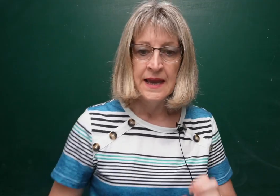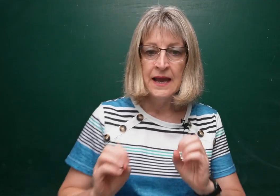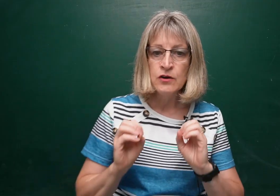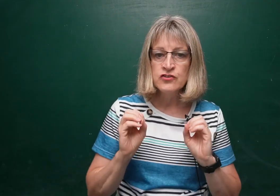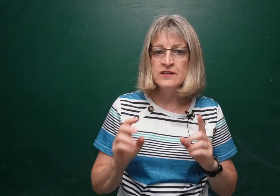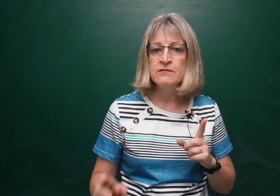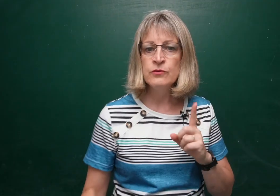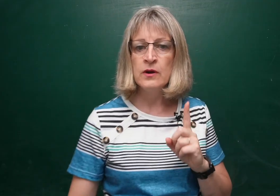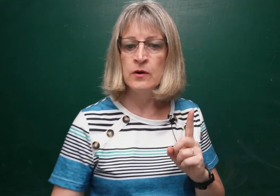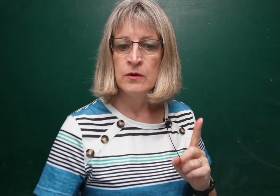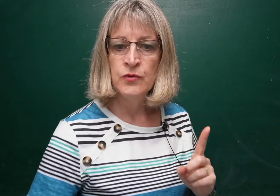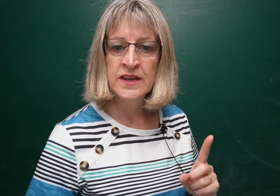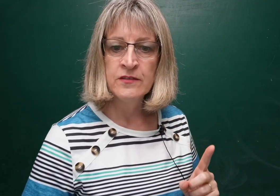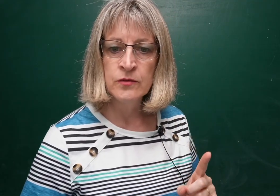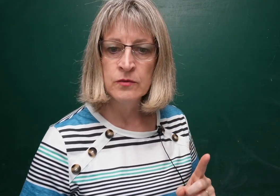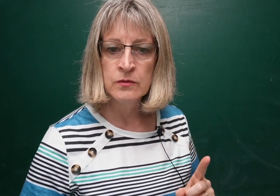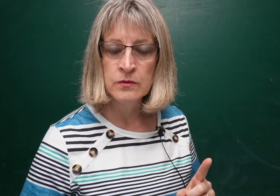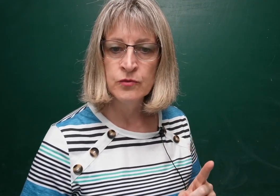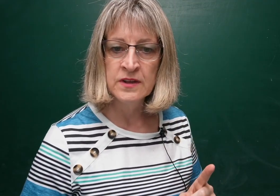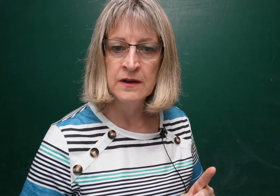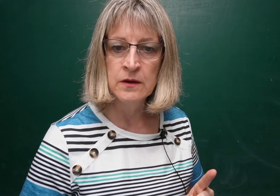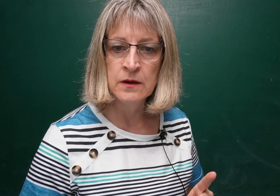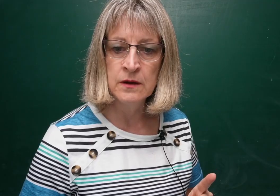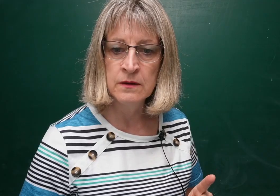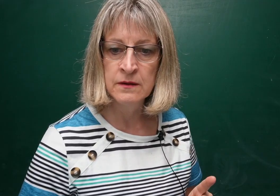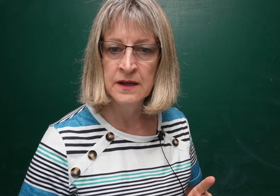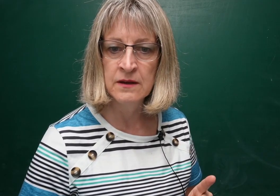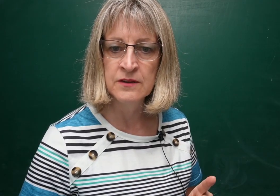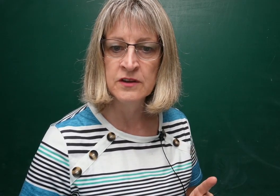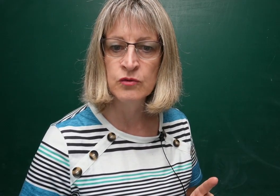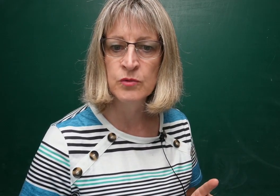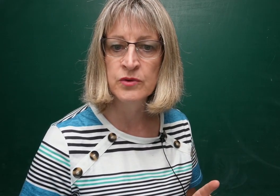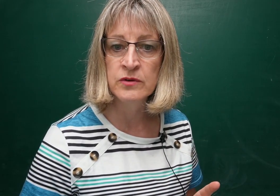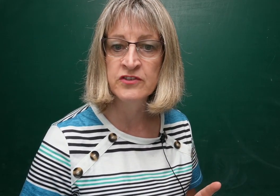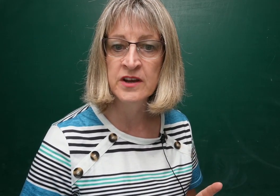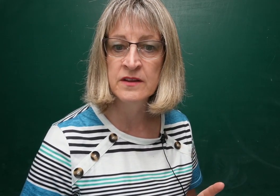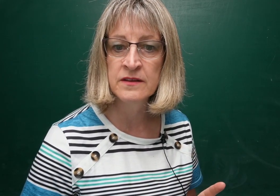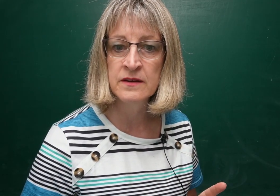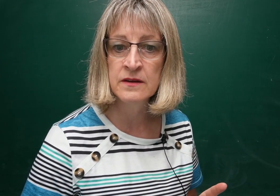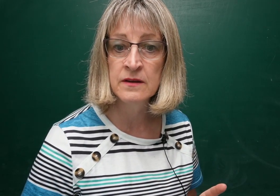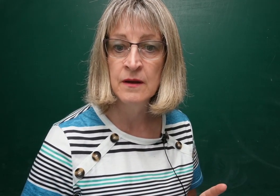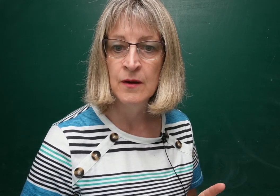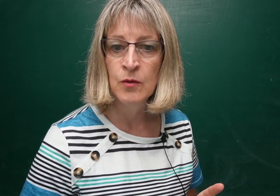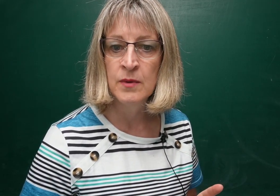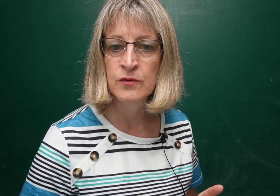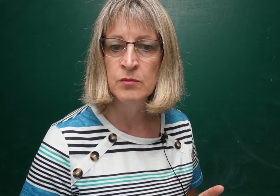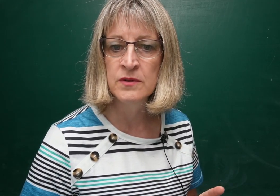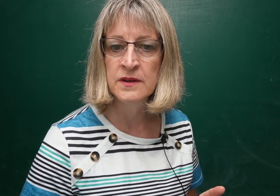Alors, j'ai vu une question tout à l'heure. Alors, attendez, je remonte dans le chat. On m'a